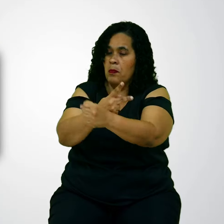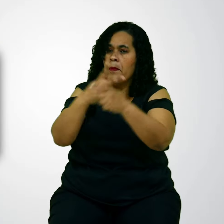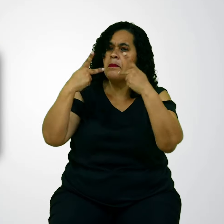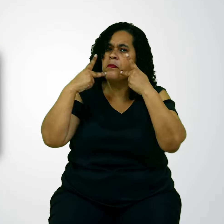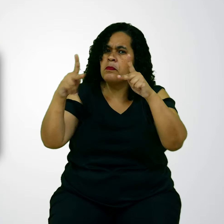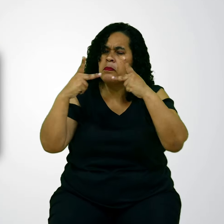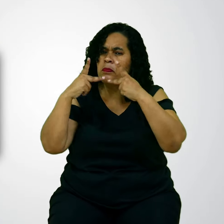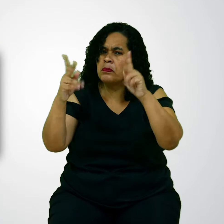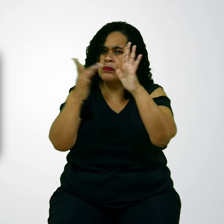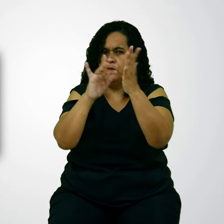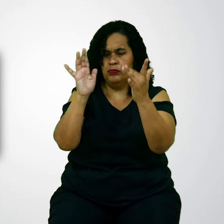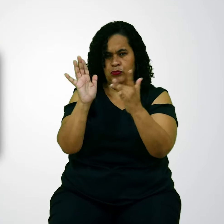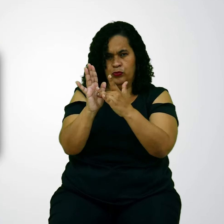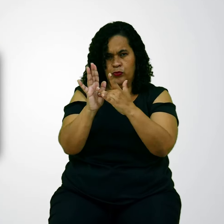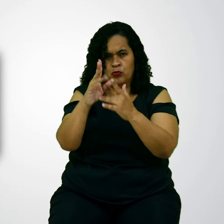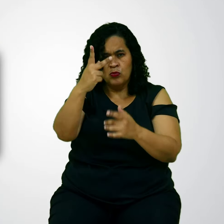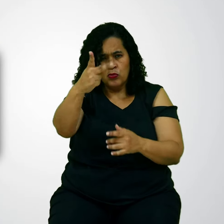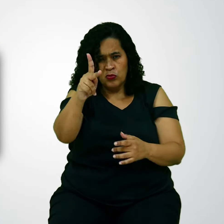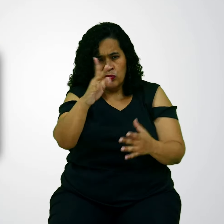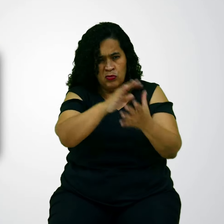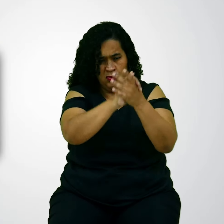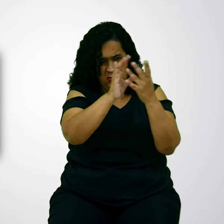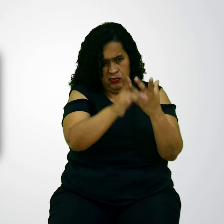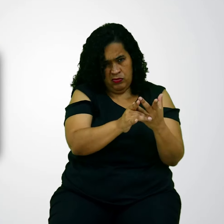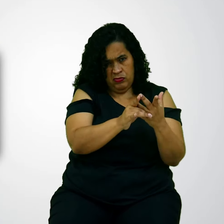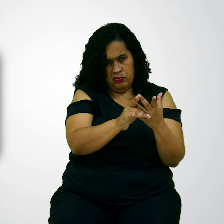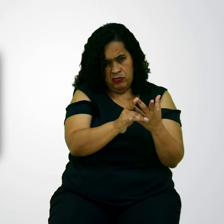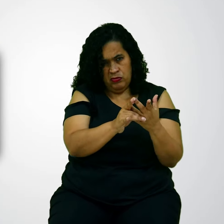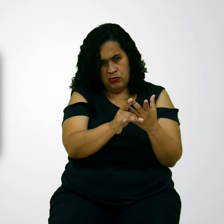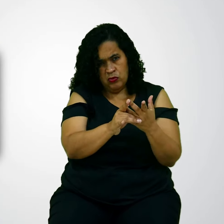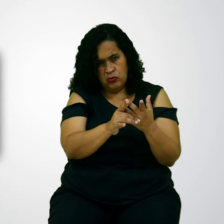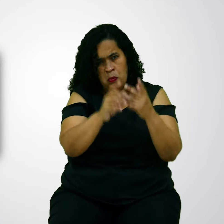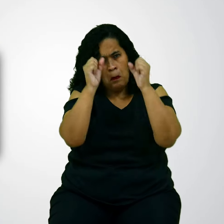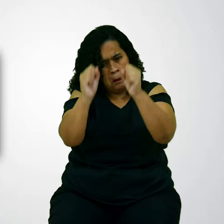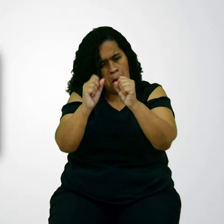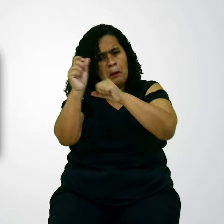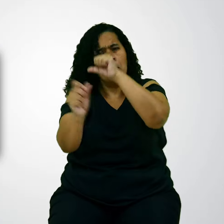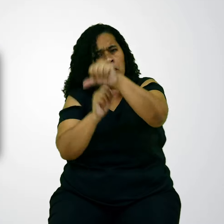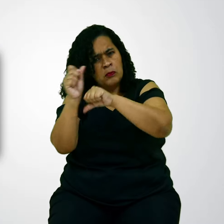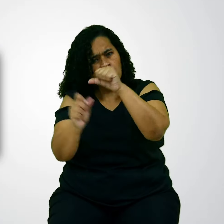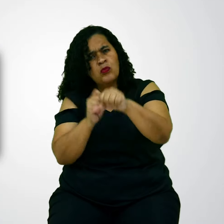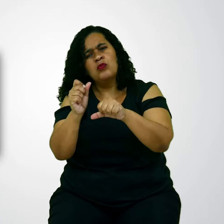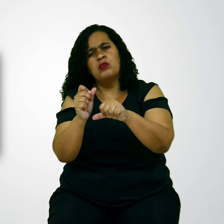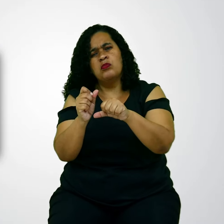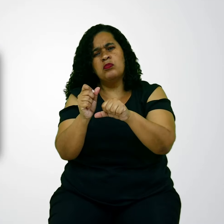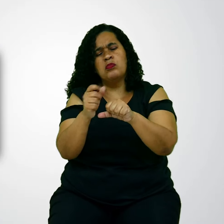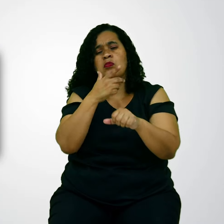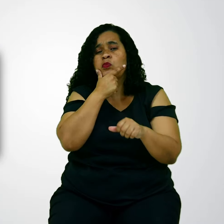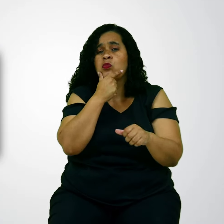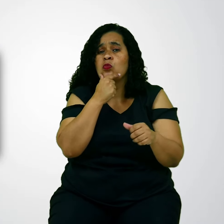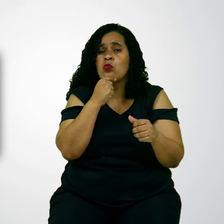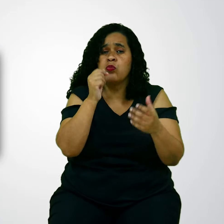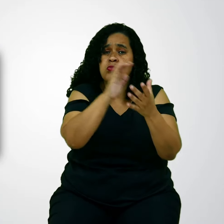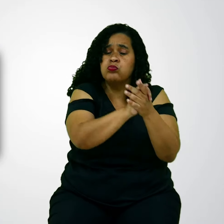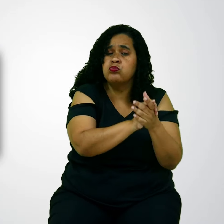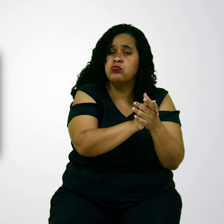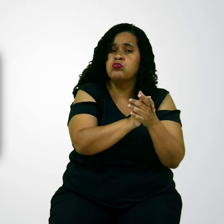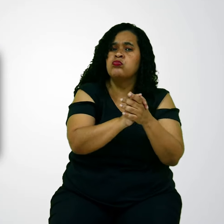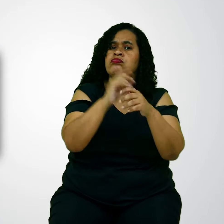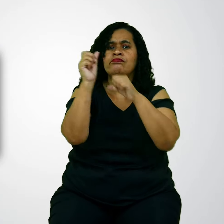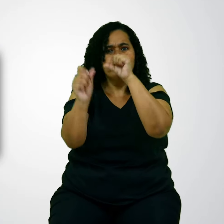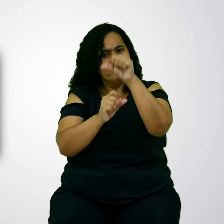tem jeito, o seu filho tem jeito, o seu esposo tem jeito, a sua história pode ser